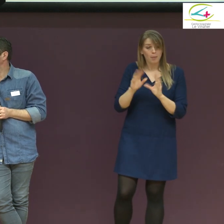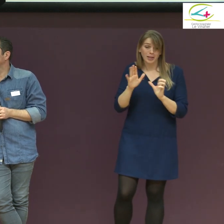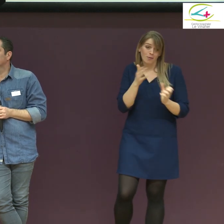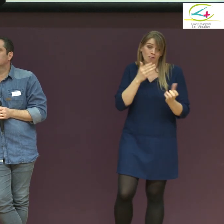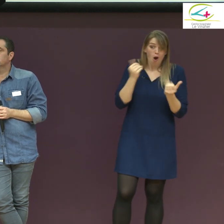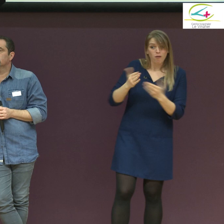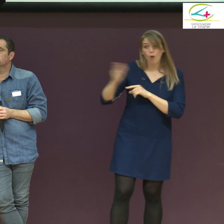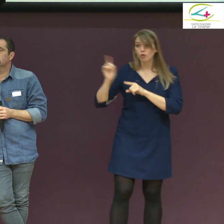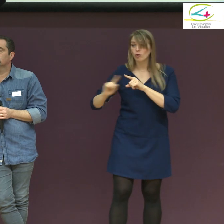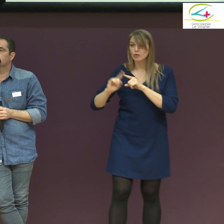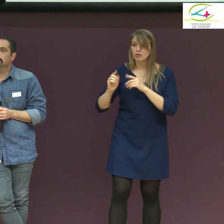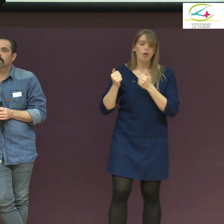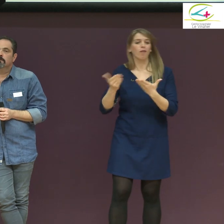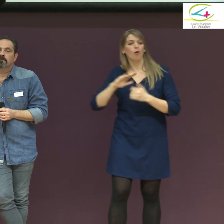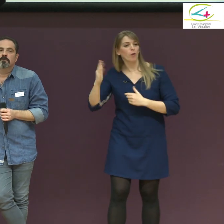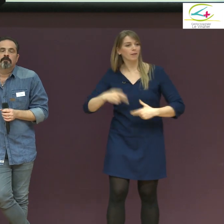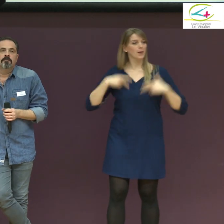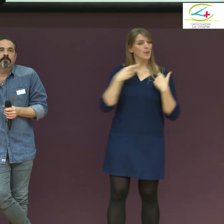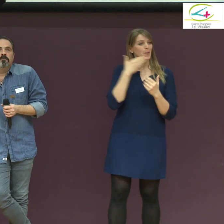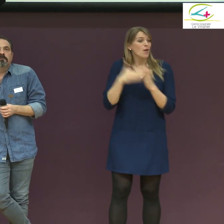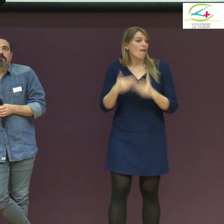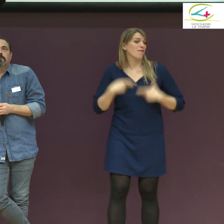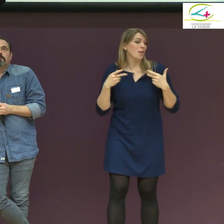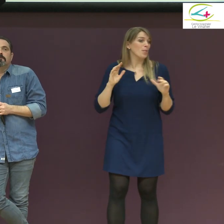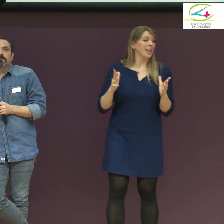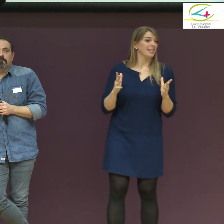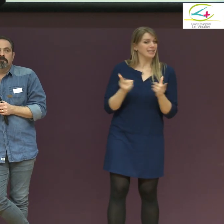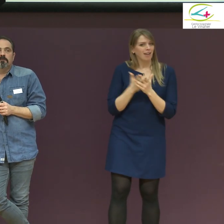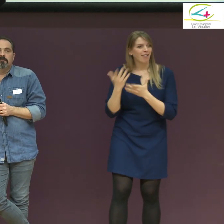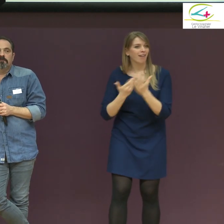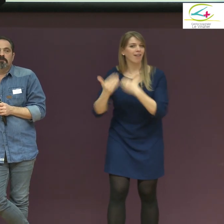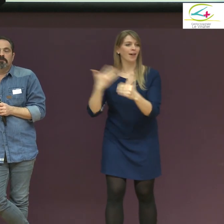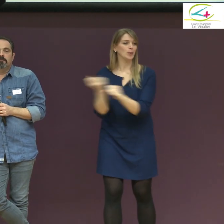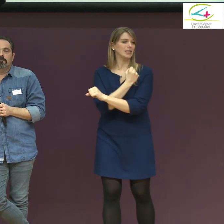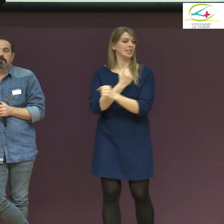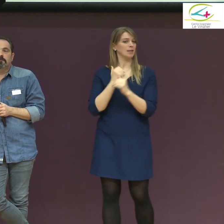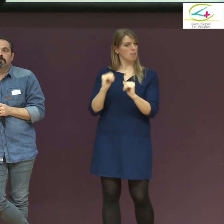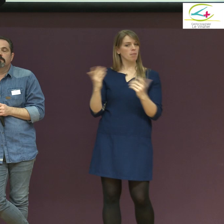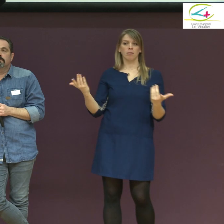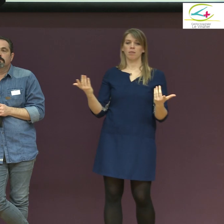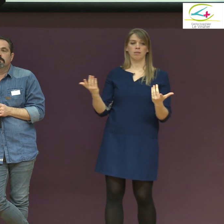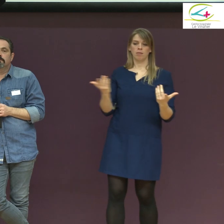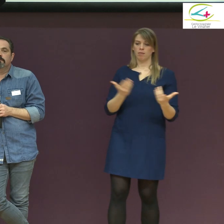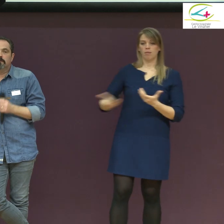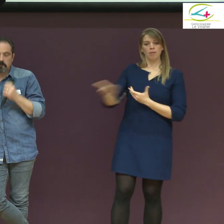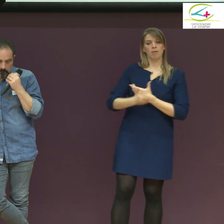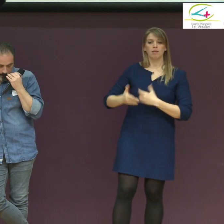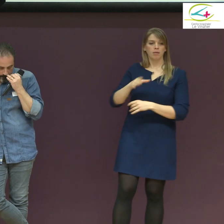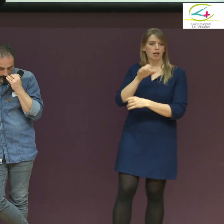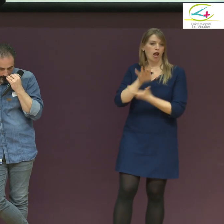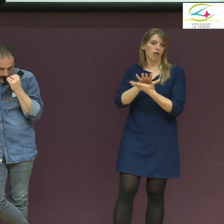aussi avant tout ça. Et quand on arrive à faire ces choses-là, ben on arrive à éviter des suicides. Même dans des populations qui pourraient se dire,